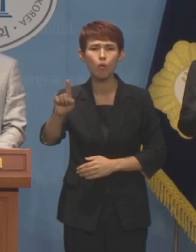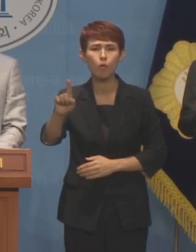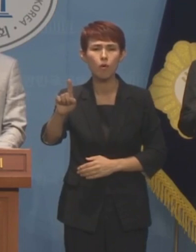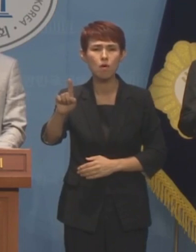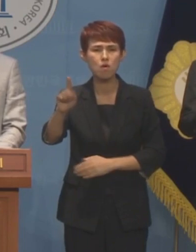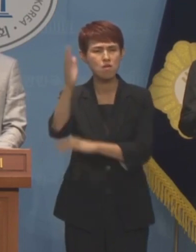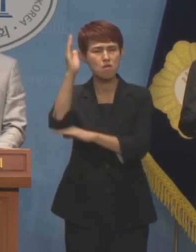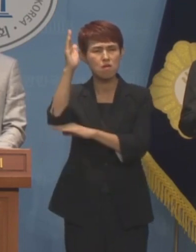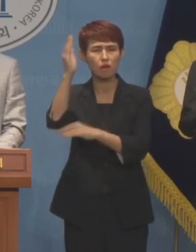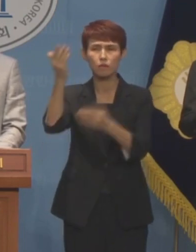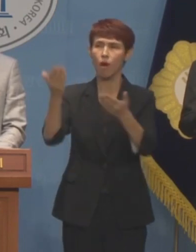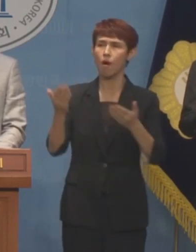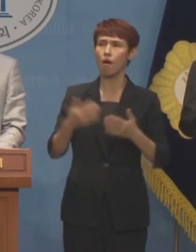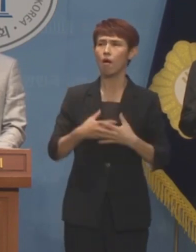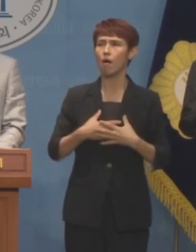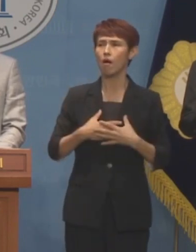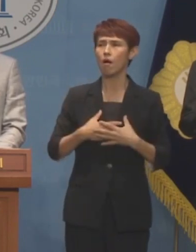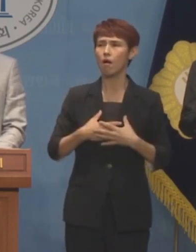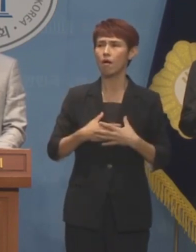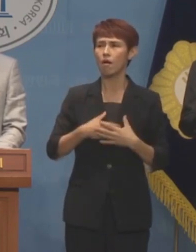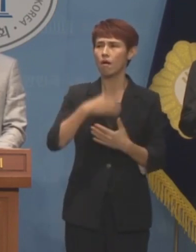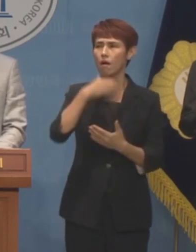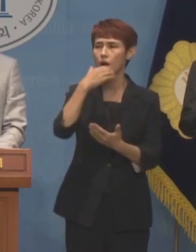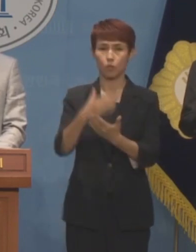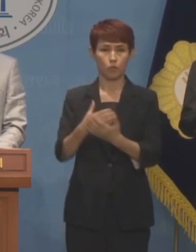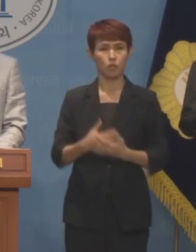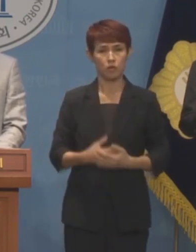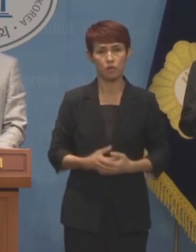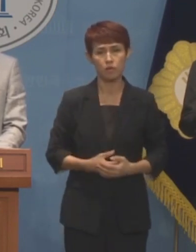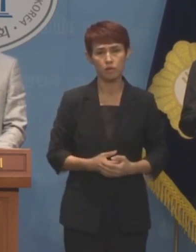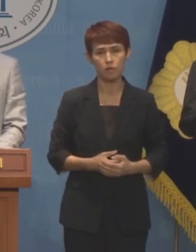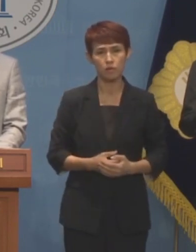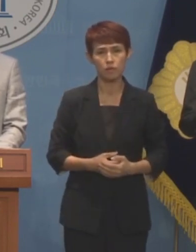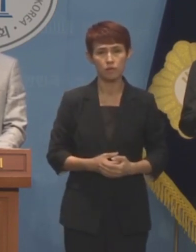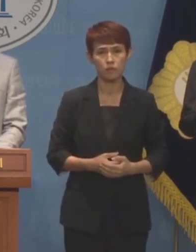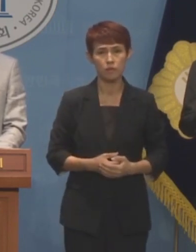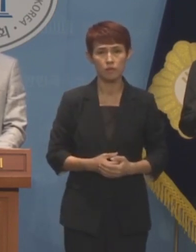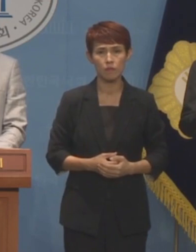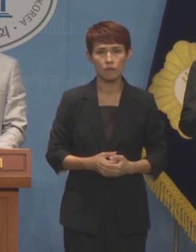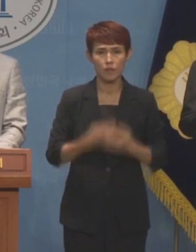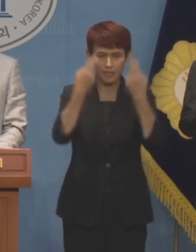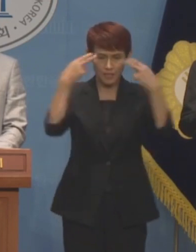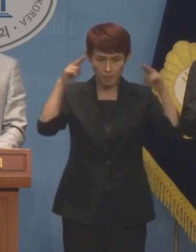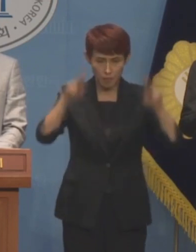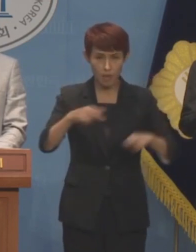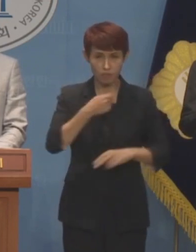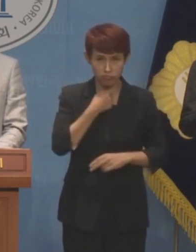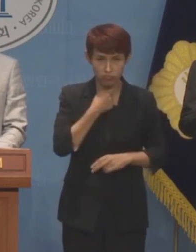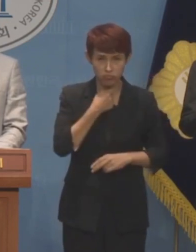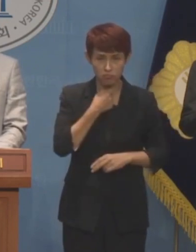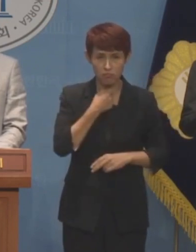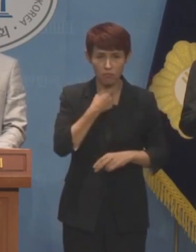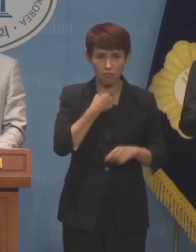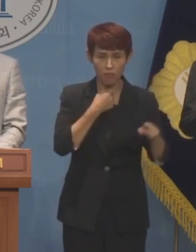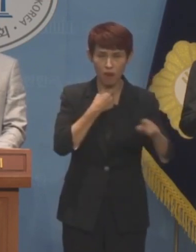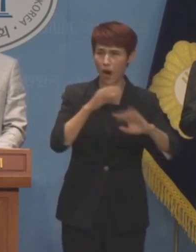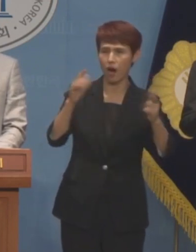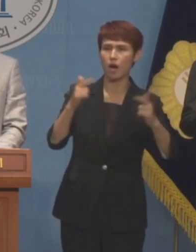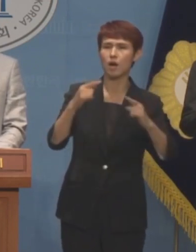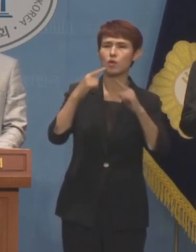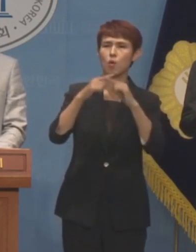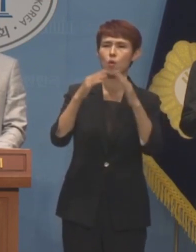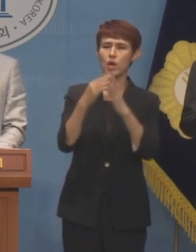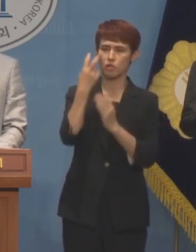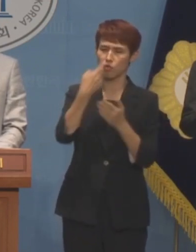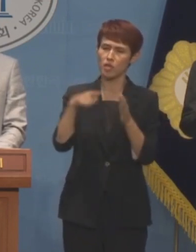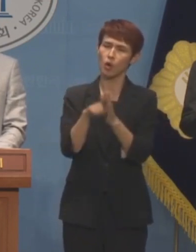뭐가 되느냐는 그의 발언은 너무나도 인상적이었습니다. 우리는 신사참배를 하고 싶어서 했겠느냐, 교회를 지키기